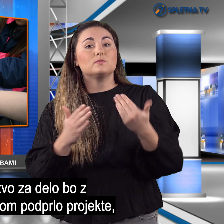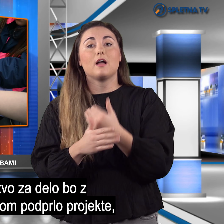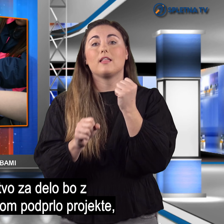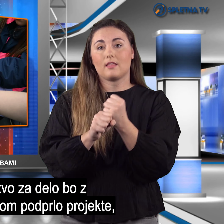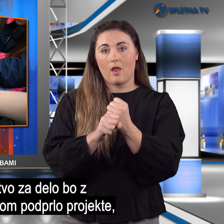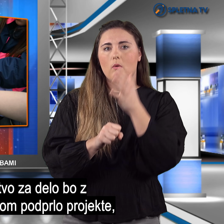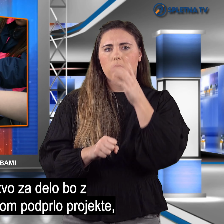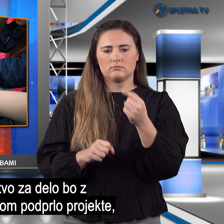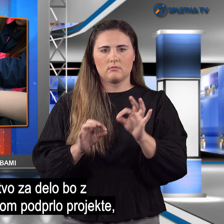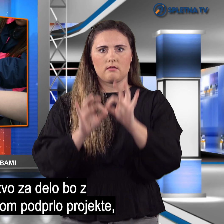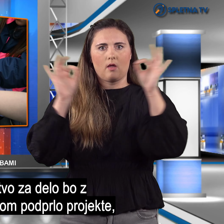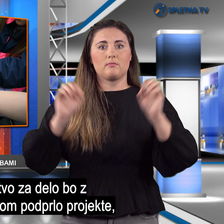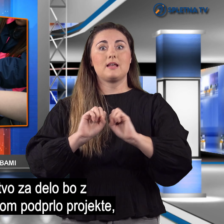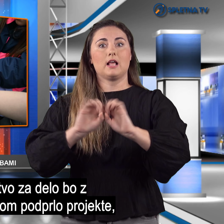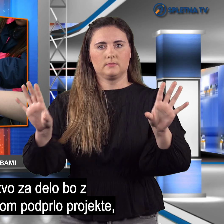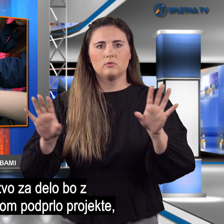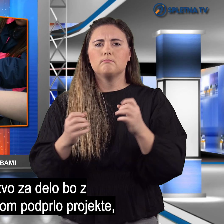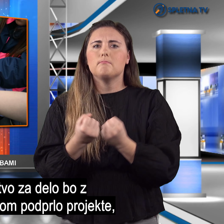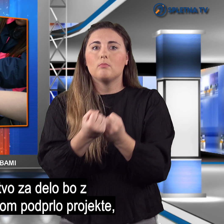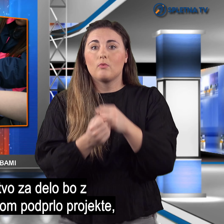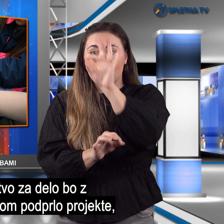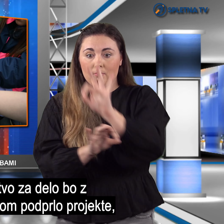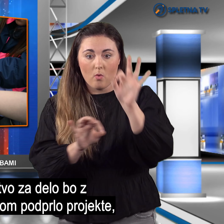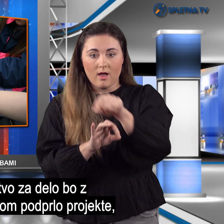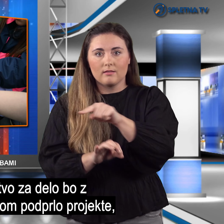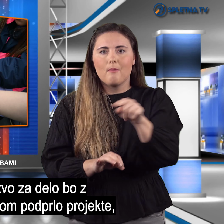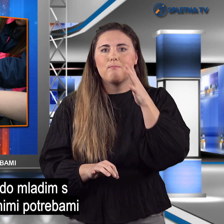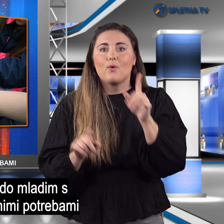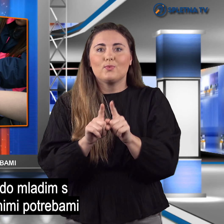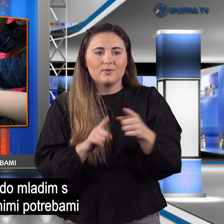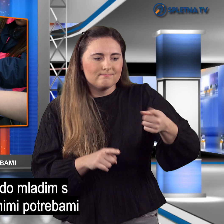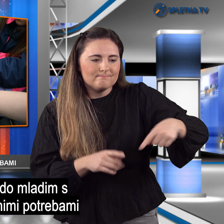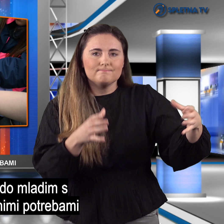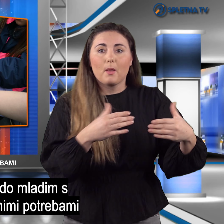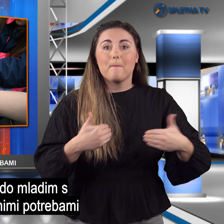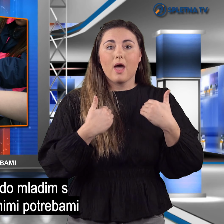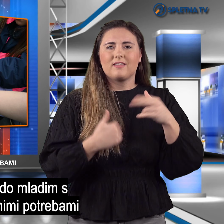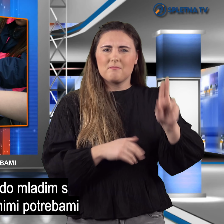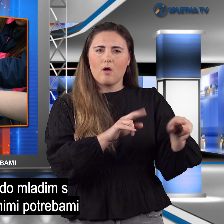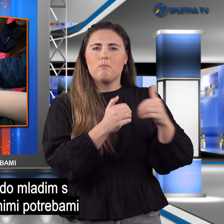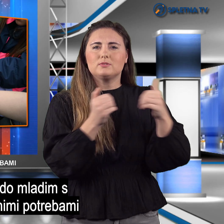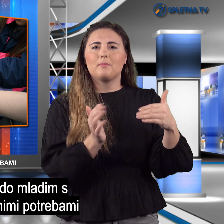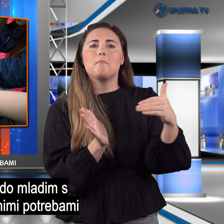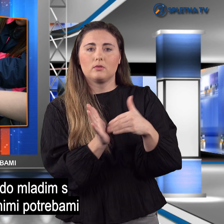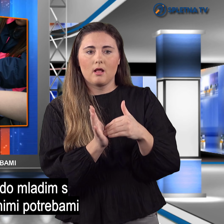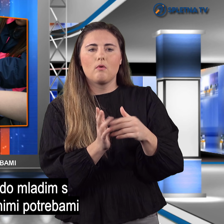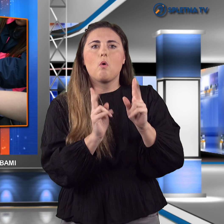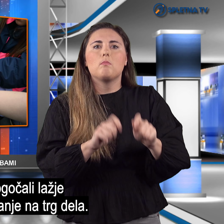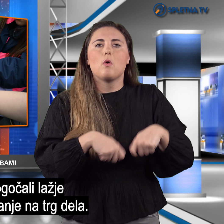Ministrstvo za delo bo z javnim razpisom podprlo projekte, ki bodo mladim s posebnimi potrebami omogočali lažje vključevanje na trg